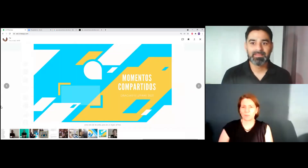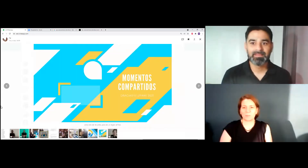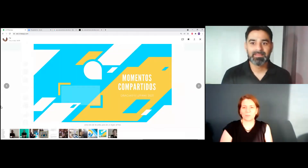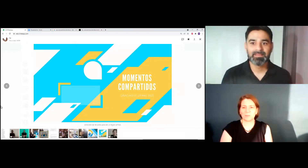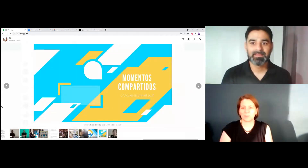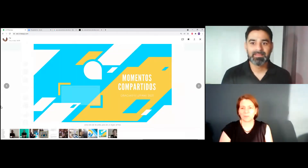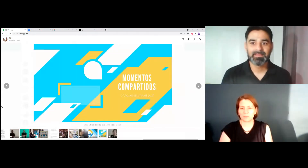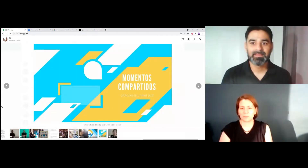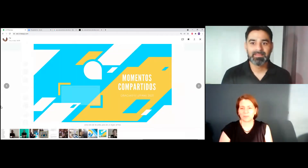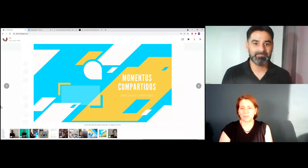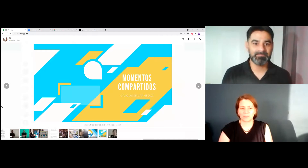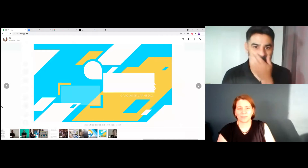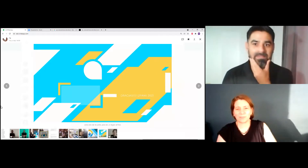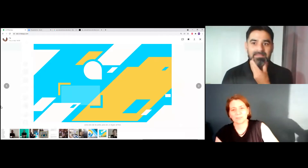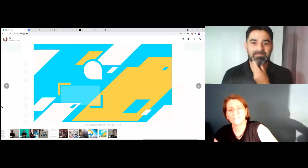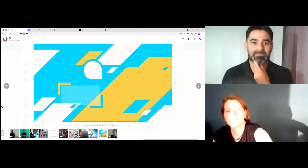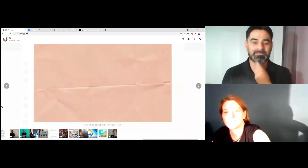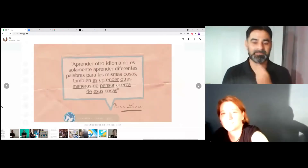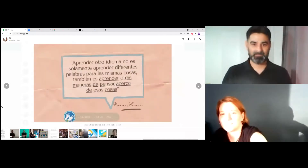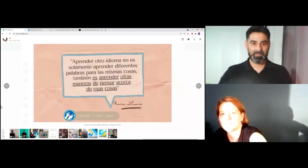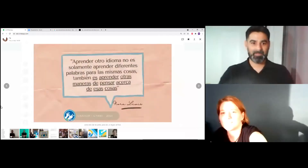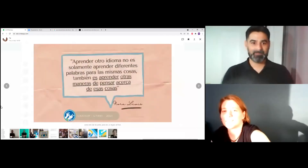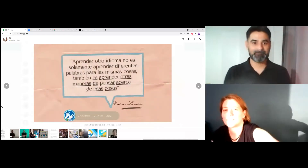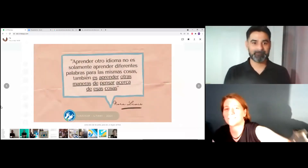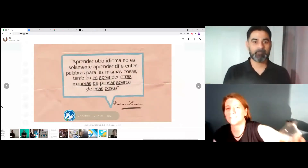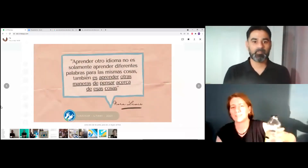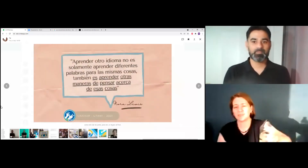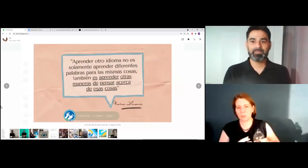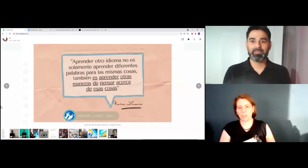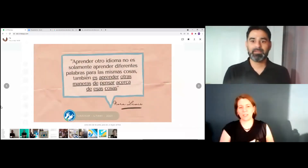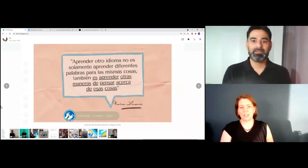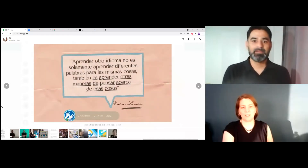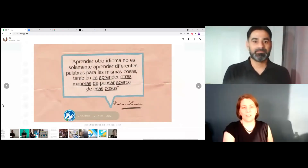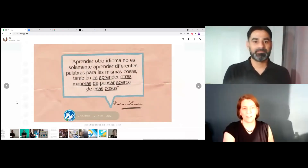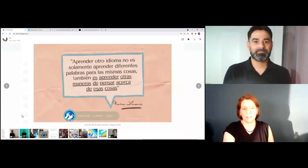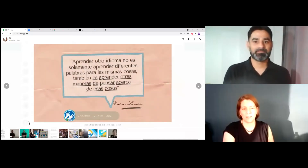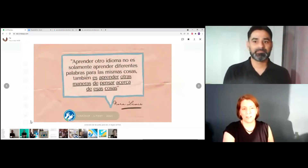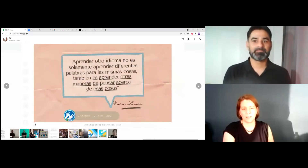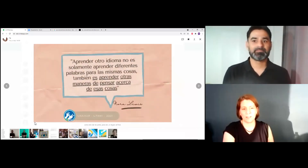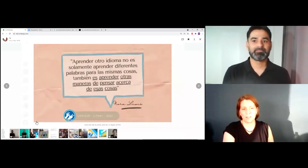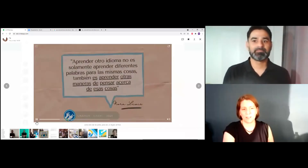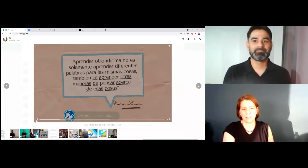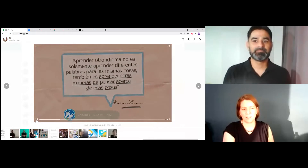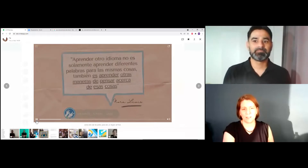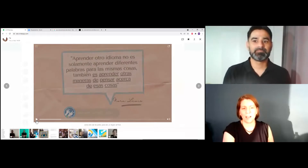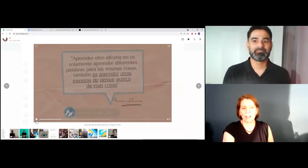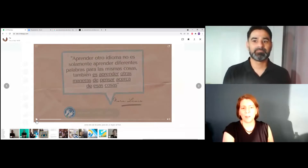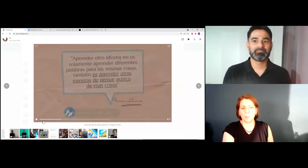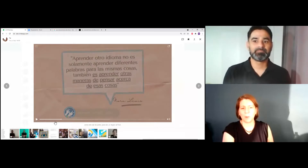ve, se ve. Hasta el título, momentos compartidos. Bien. No lo veo yo. Acá le pongo